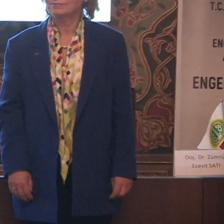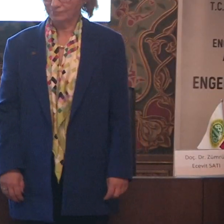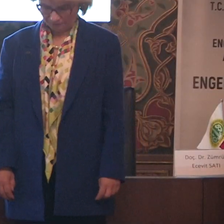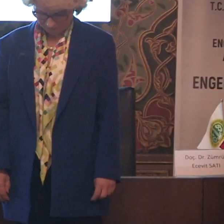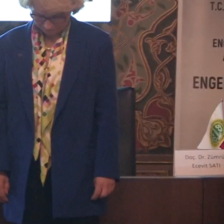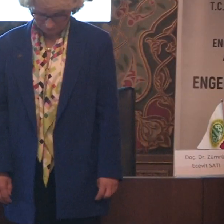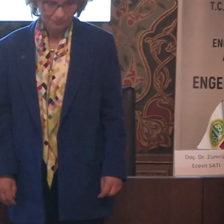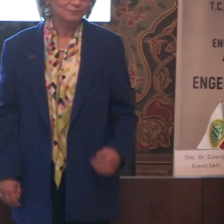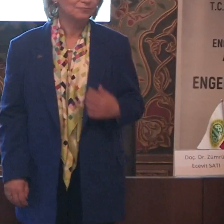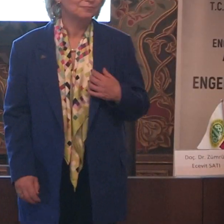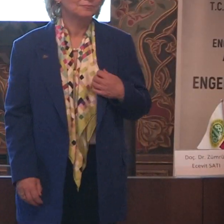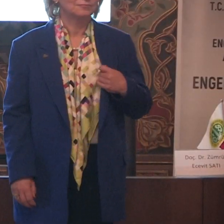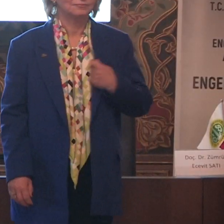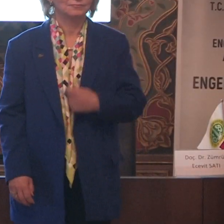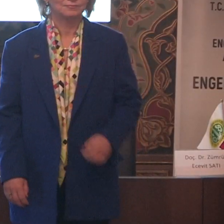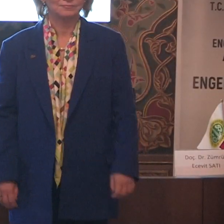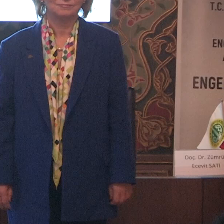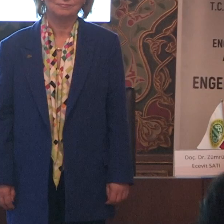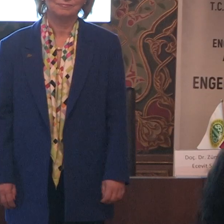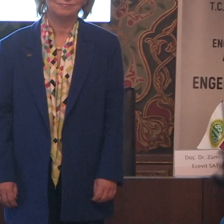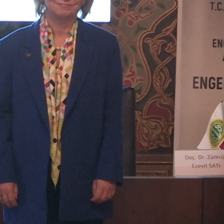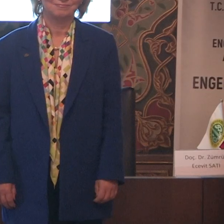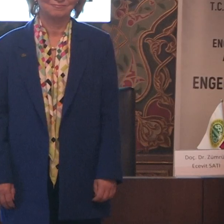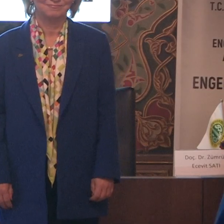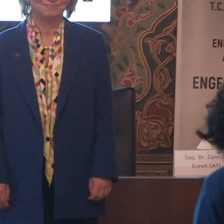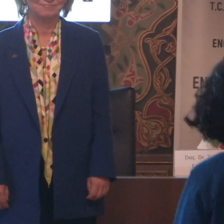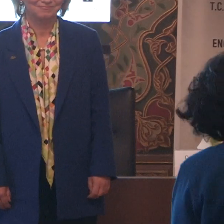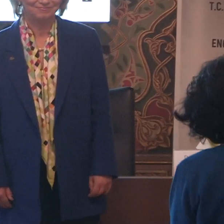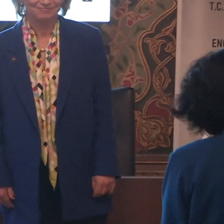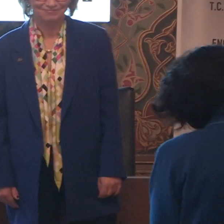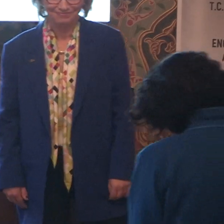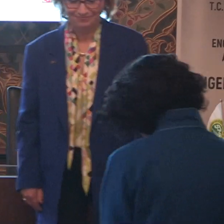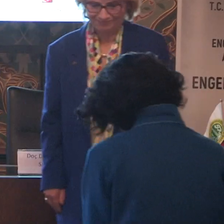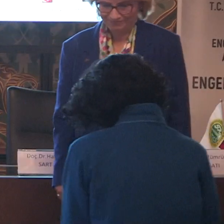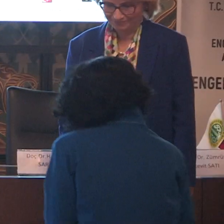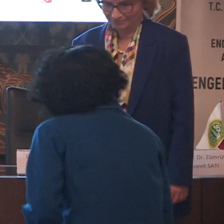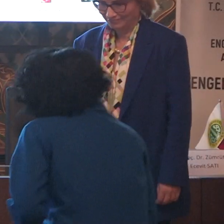hocamıza teşekkür ediyoruz ve Genel Sekreter Yardımcımız Sayın Figen Tüm'e TÜBİS'e davet ediyoruz.